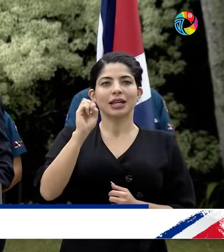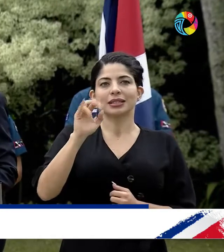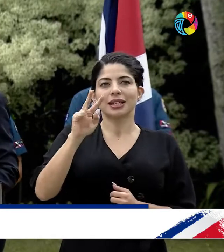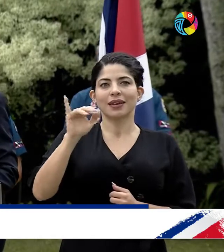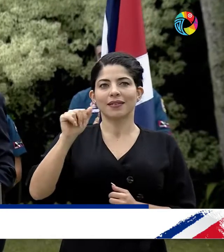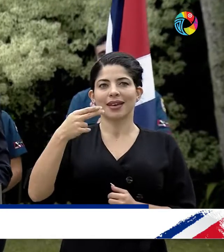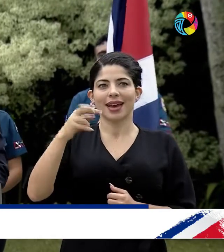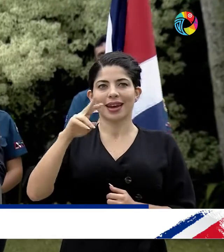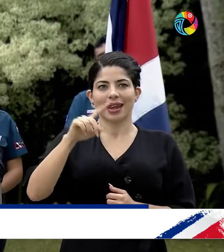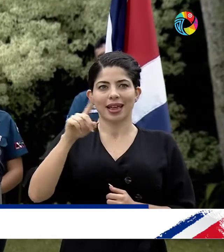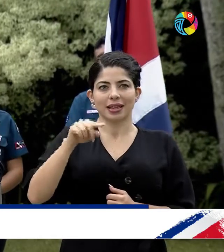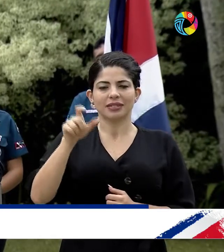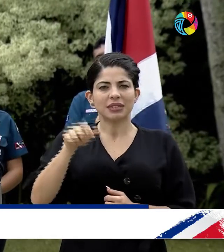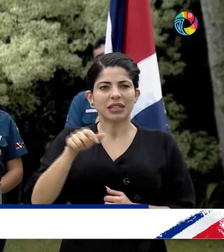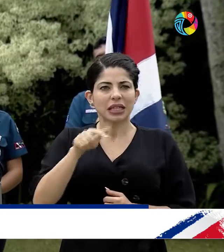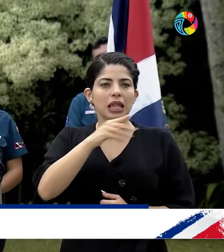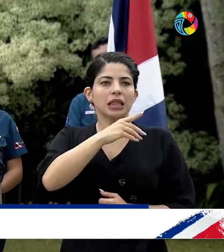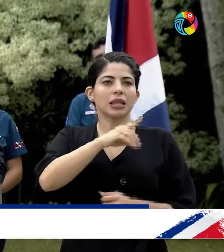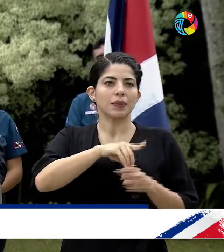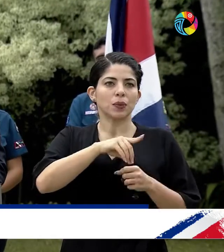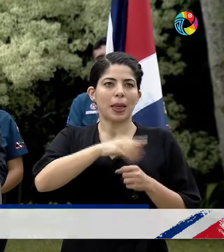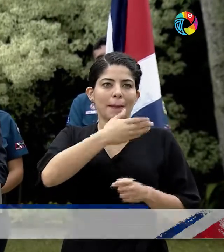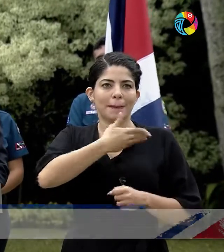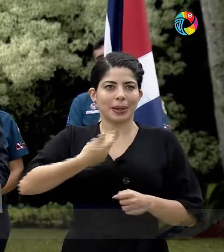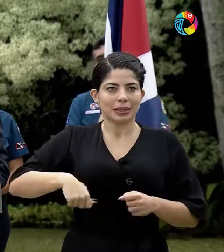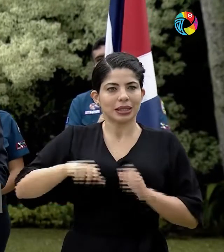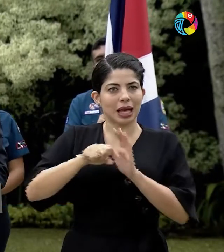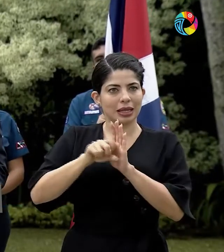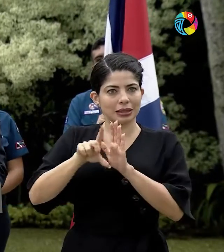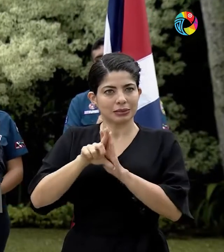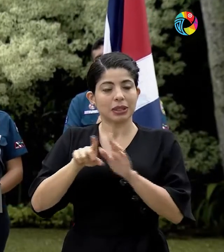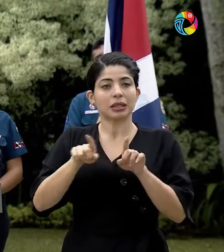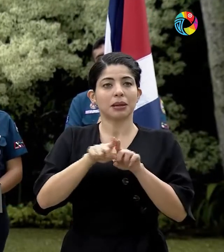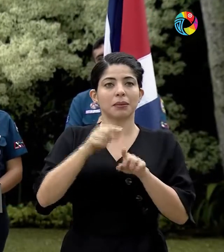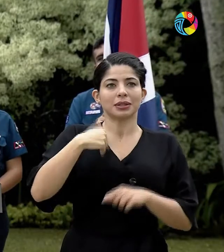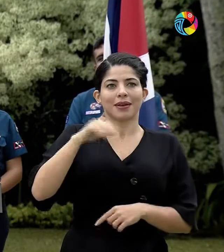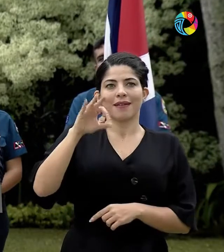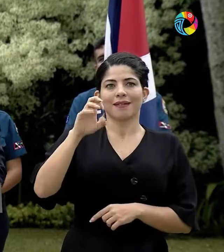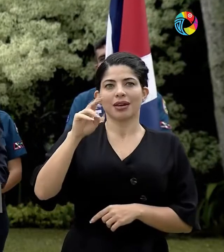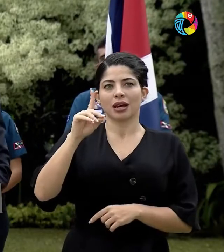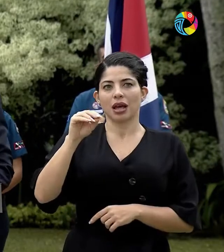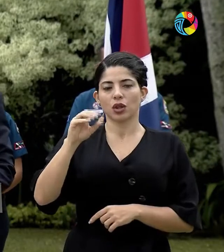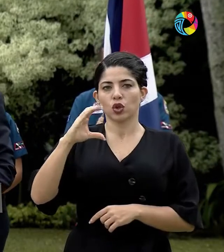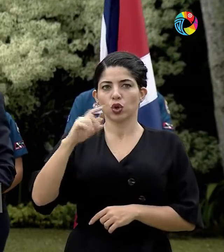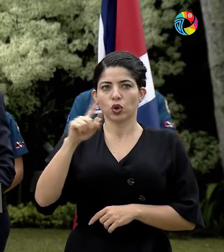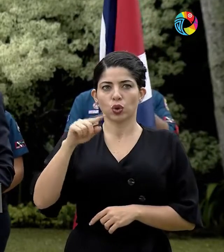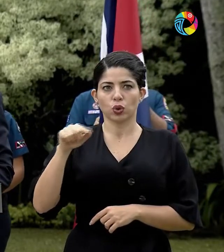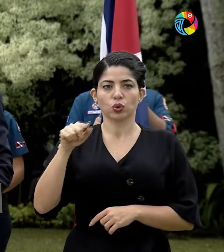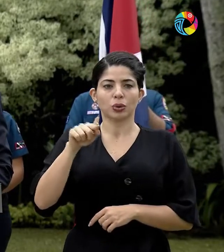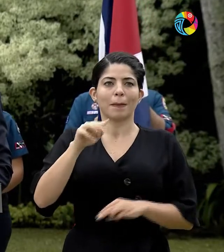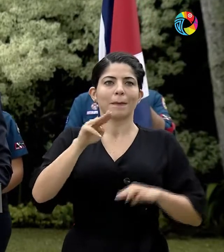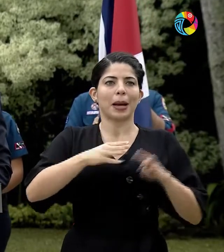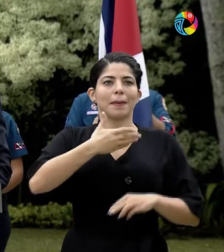presidenta de la Asamblea Legislativa, señor Fernando Cruz, magistrado presidente de la Corte Suprema de